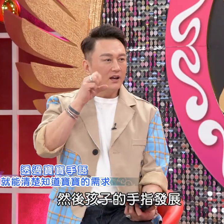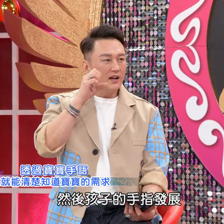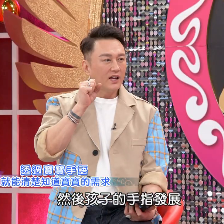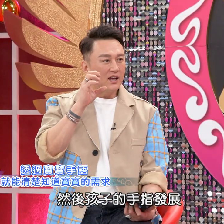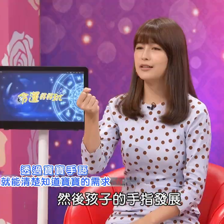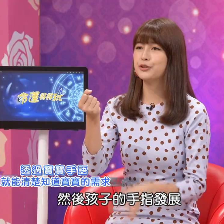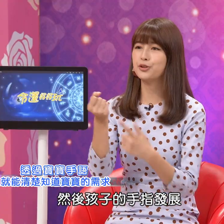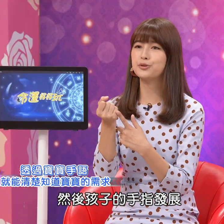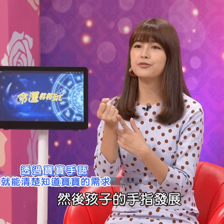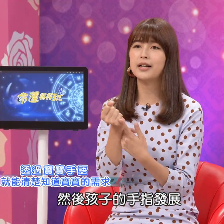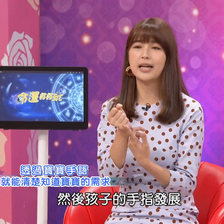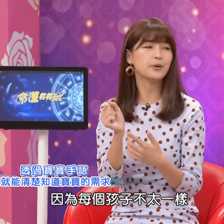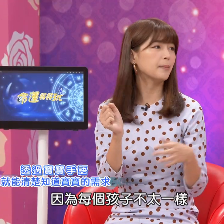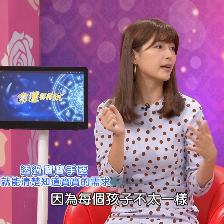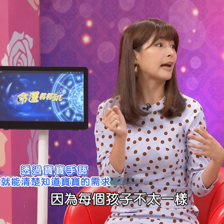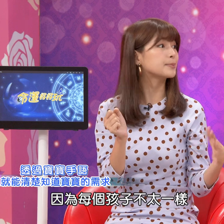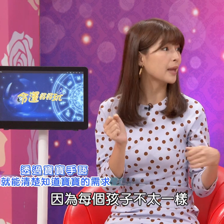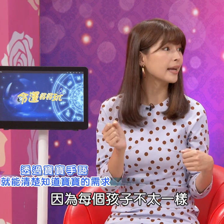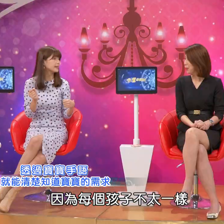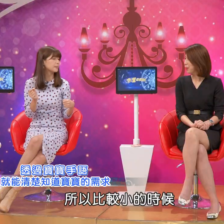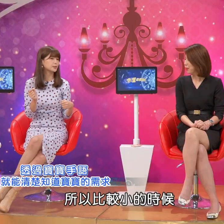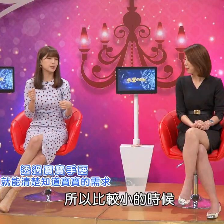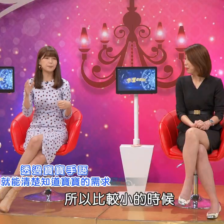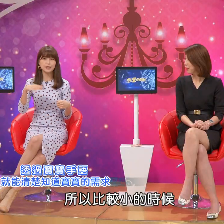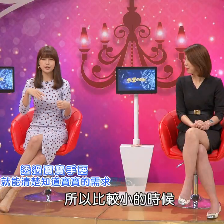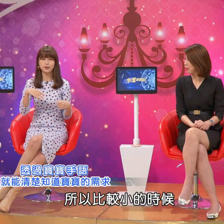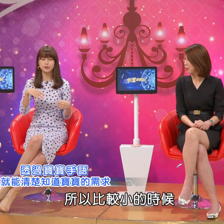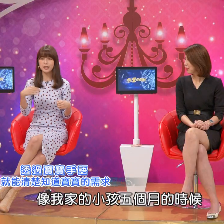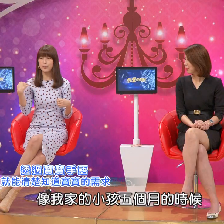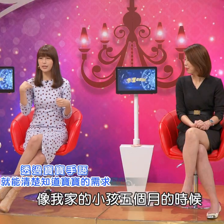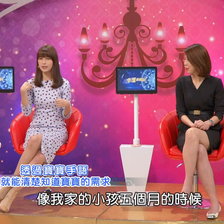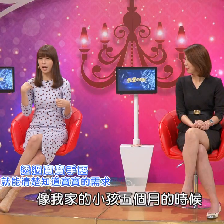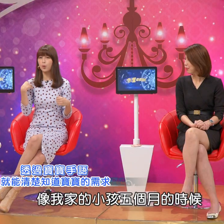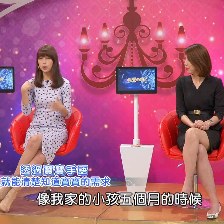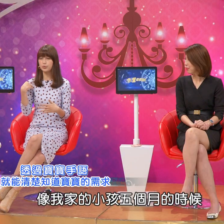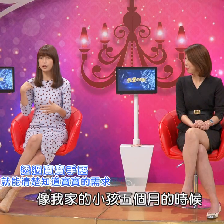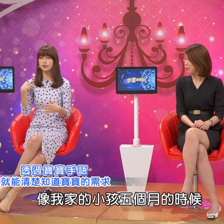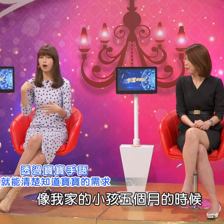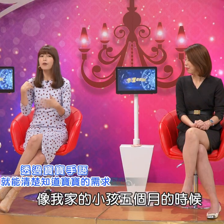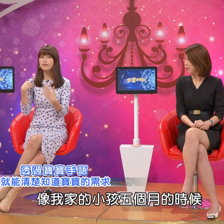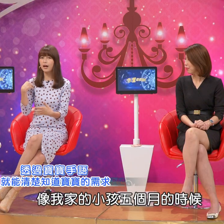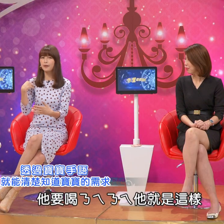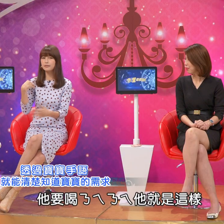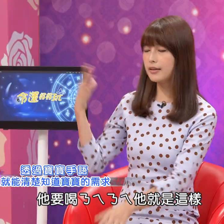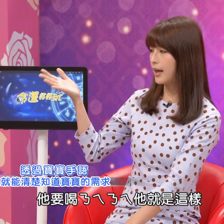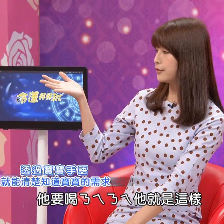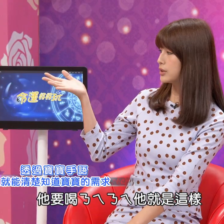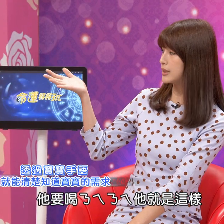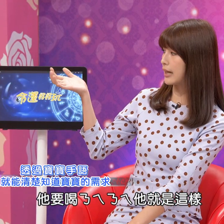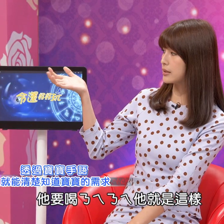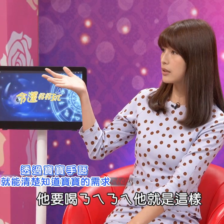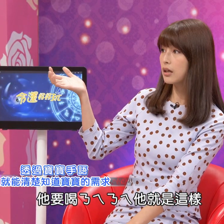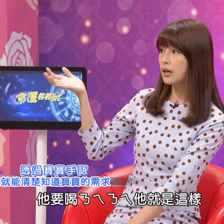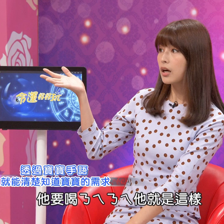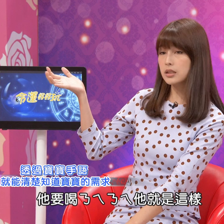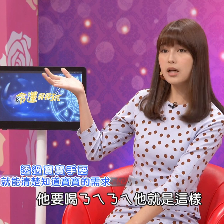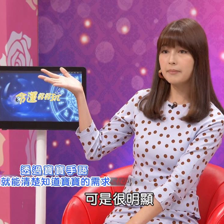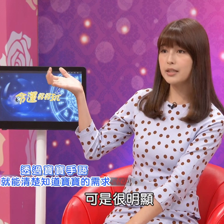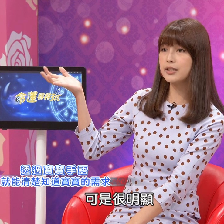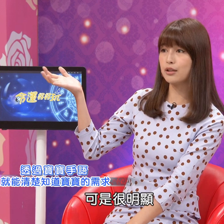的那個手指發展因為每個孩子不太一樣所以比較小時候像我家的小孩五個月的時候他要喝奶奶他就是這樣子可是很明顯